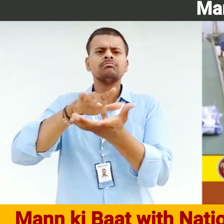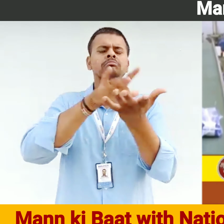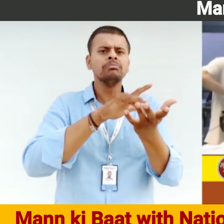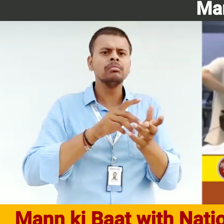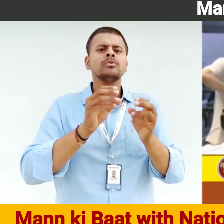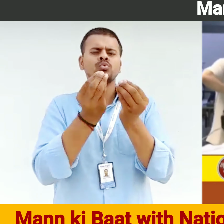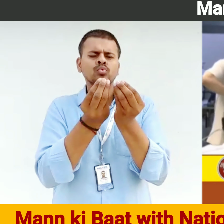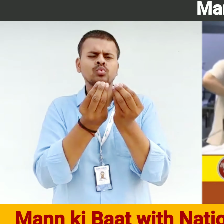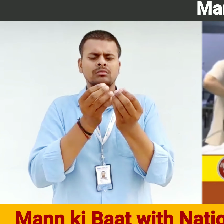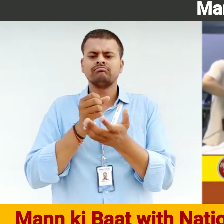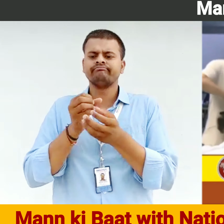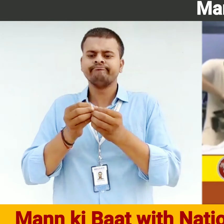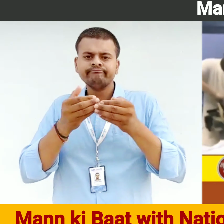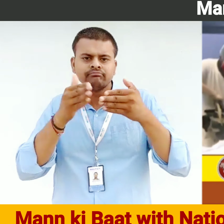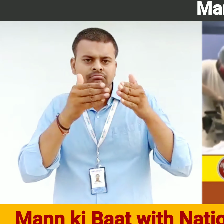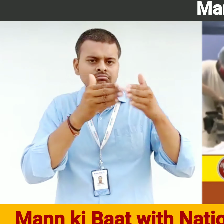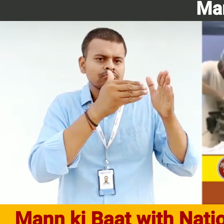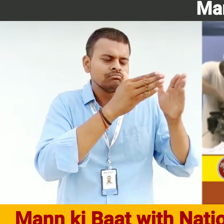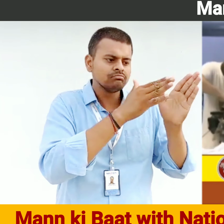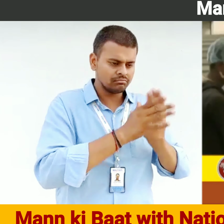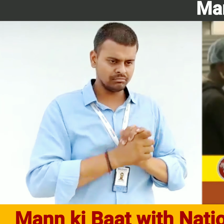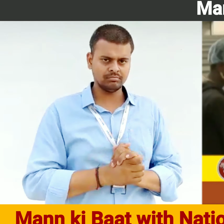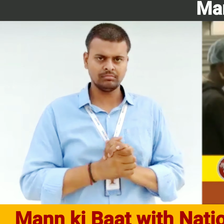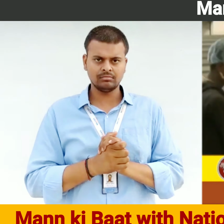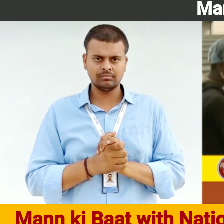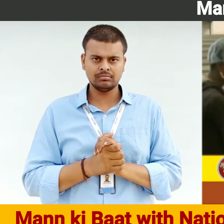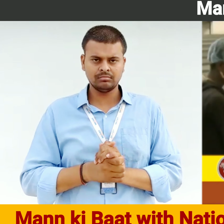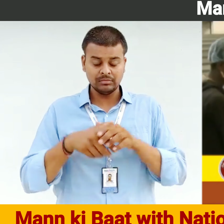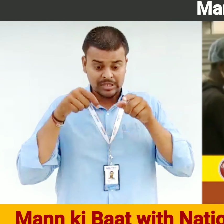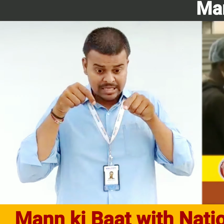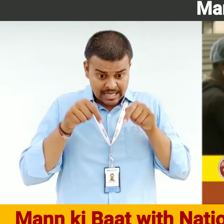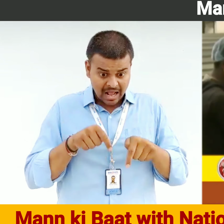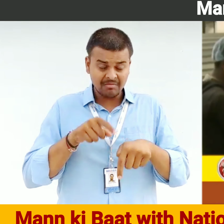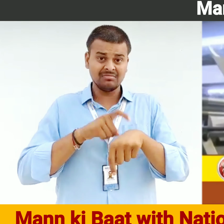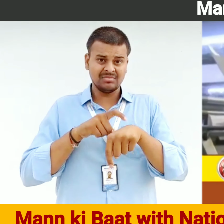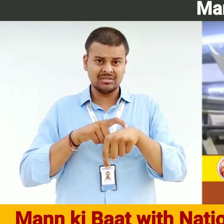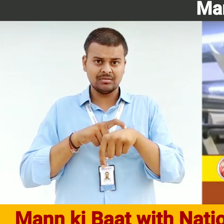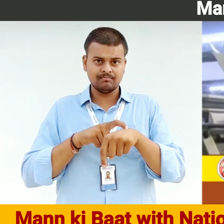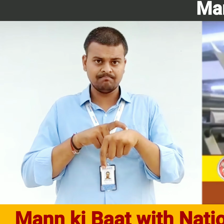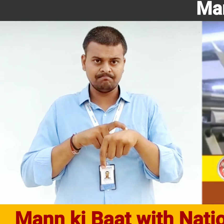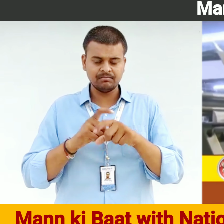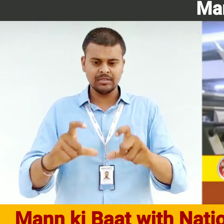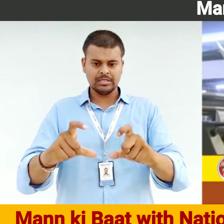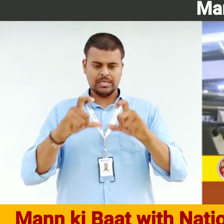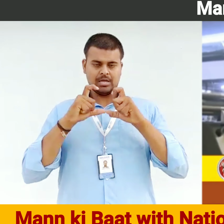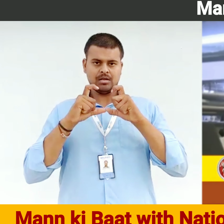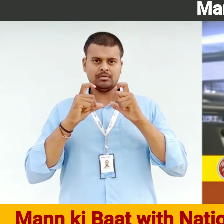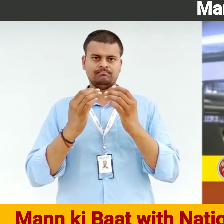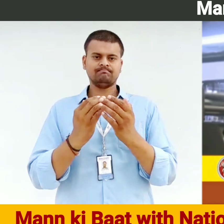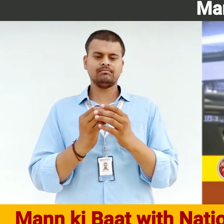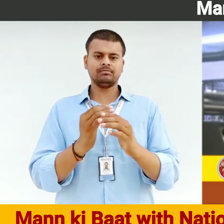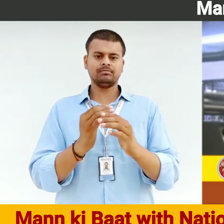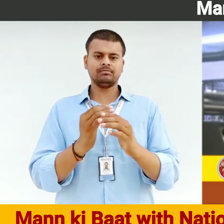है, खुल गया है। ऐसे में हमें और ज्यादा सतर्क रहने की आवश्यकता है।